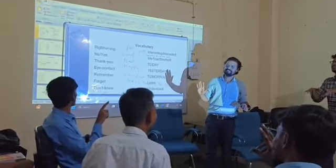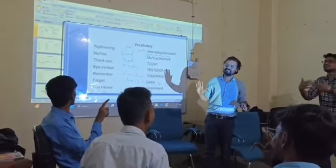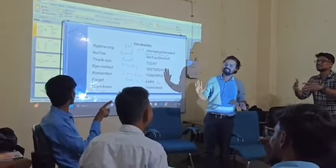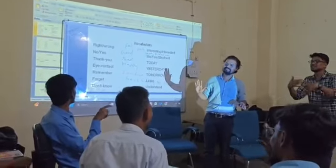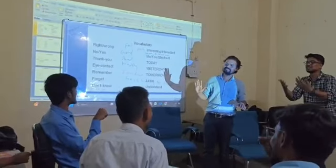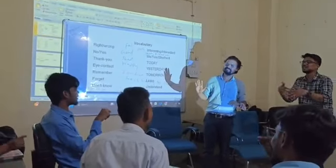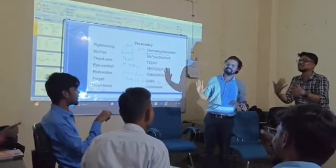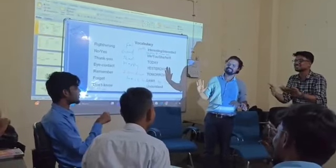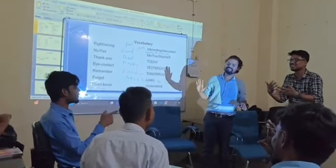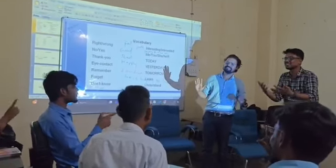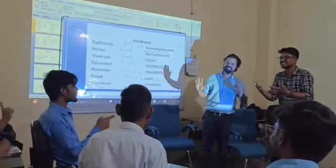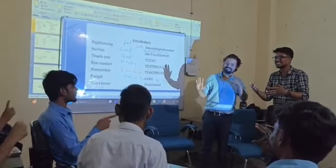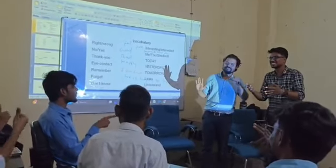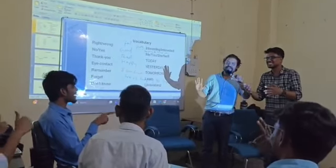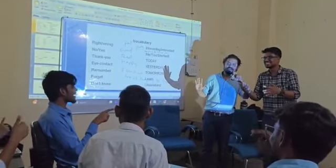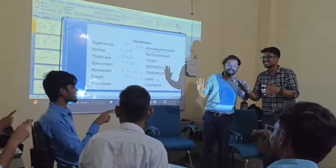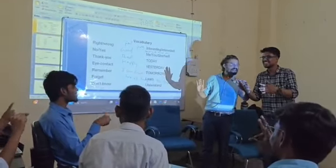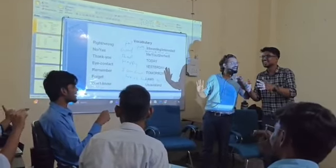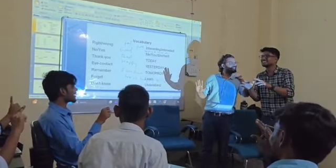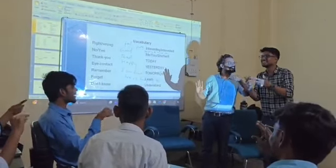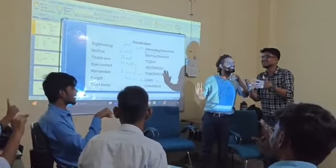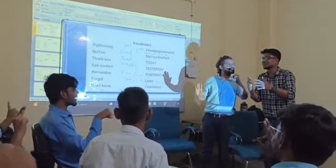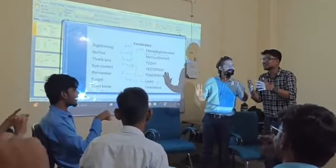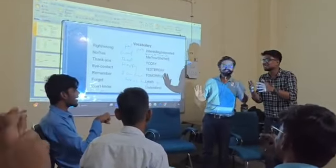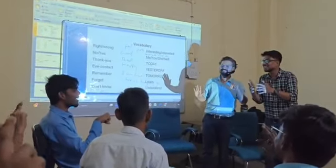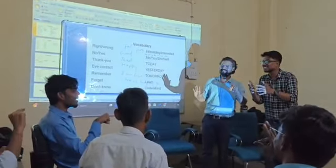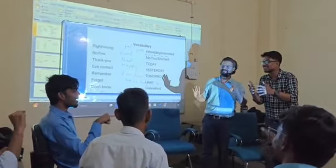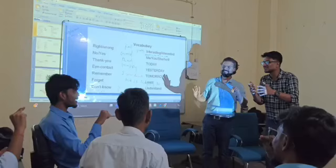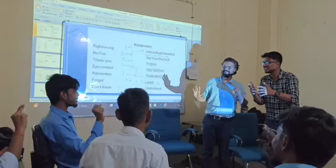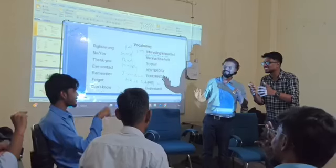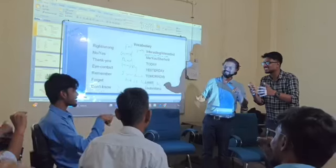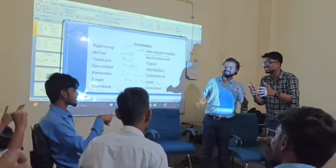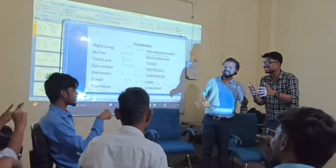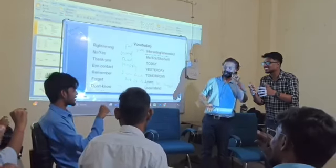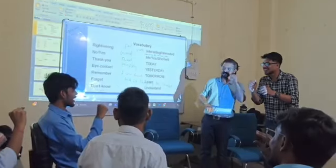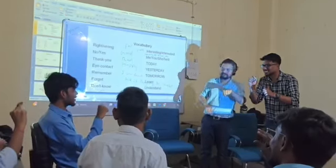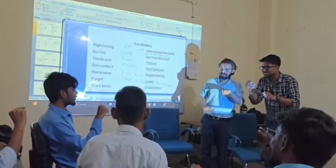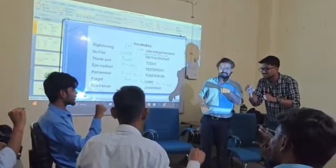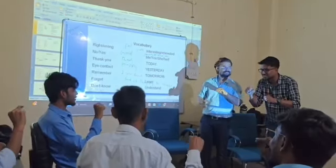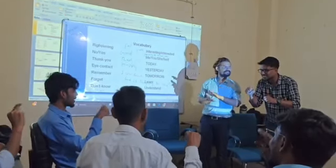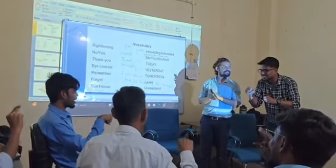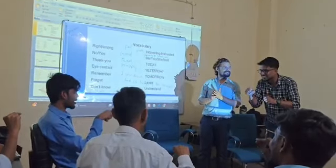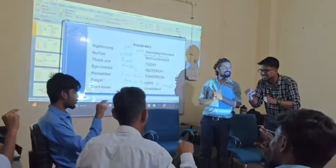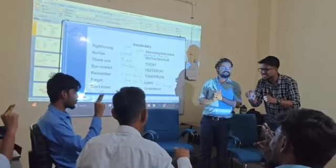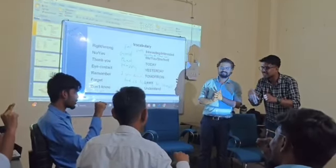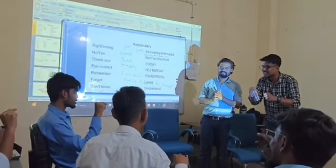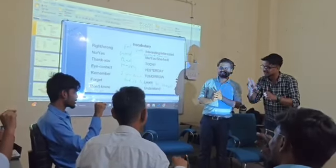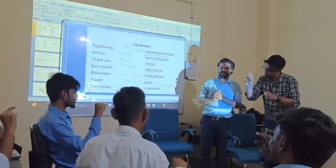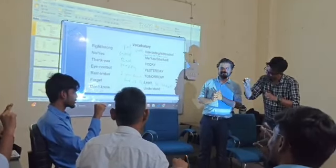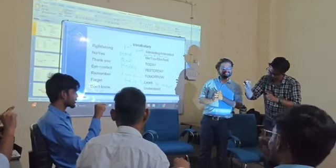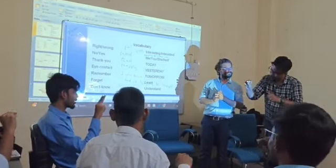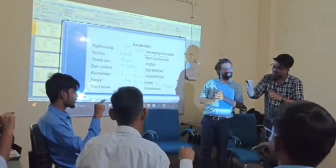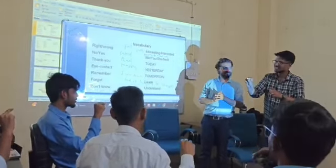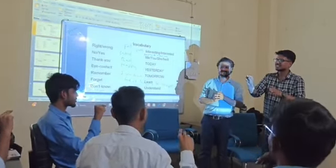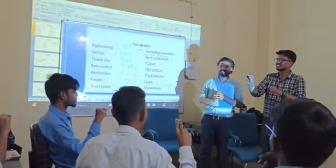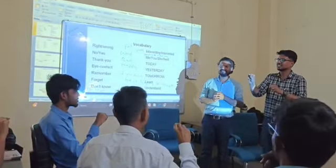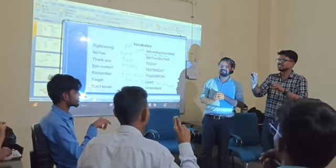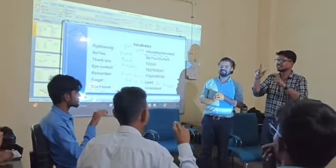साइड में बताओ, साइड में, साइड में कैसे? अभी बताया नो। हाँ ये बताया नो। ठीक है, लेकिन